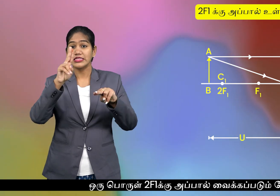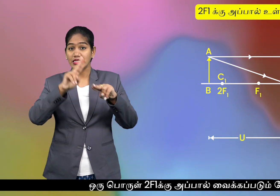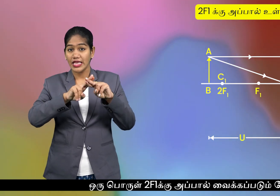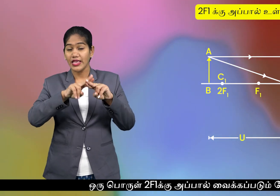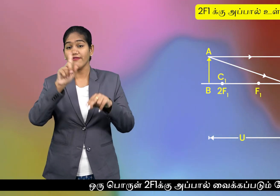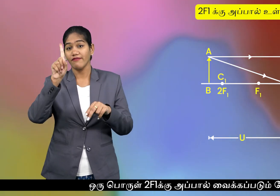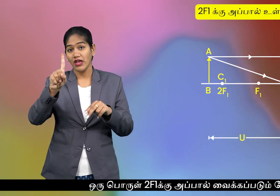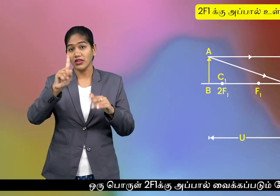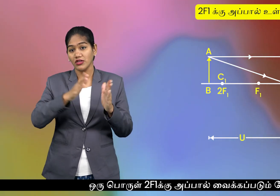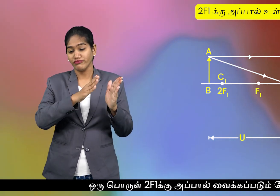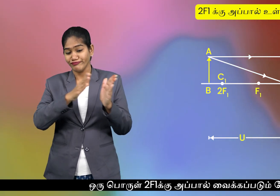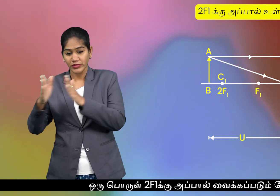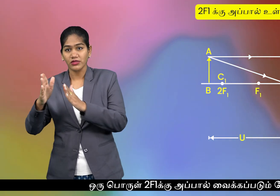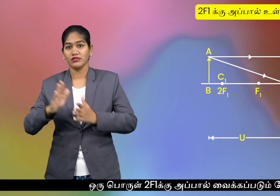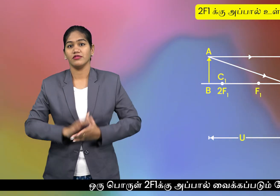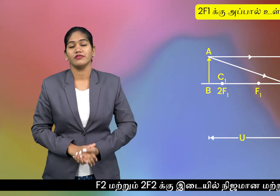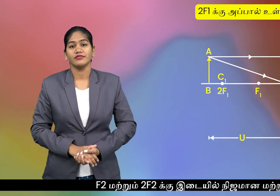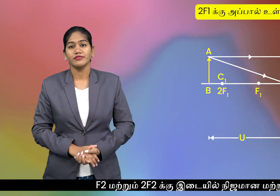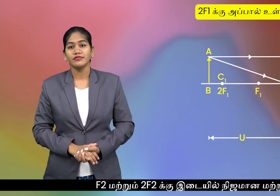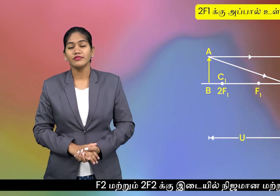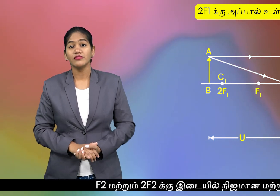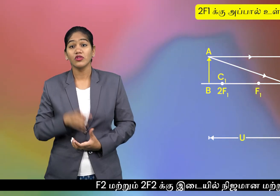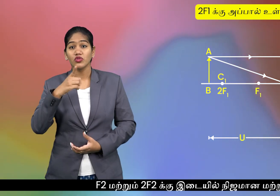2F1க்கும் அப்பால் வைக்கப்படும்போது F2 மற்றும்